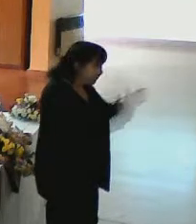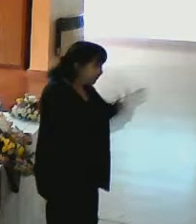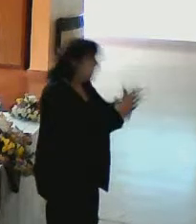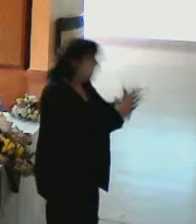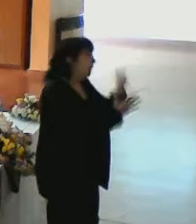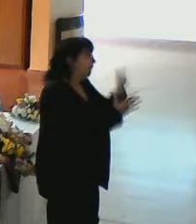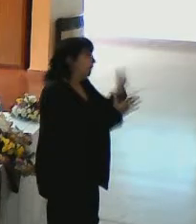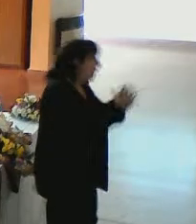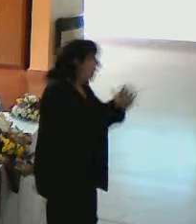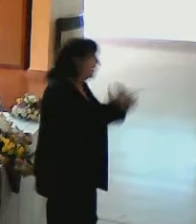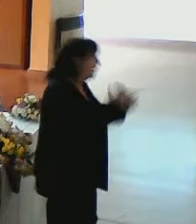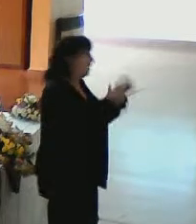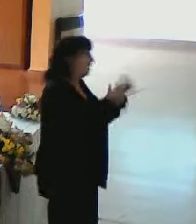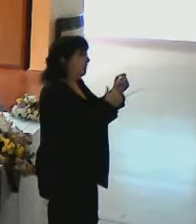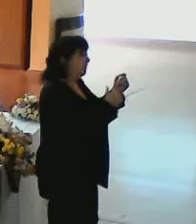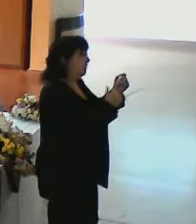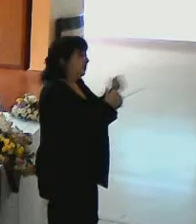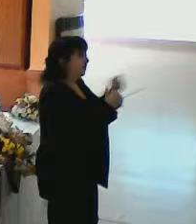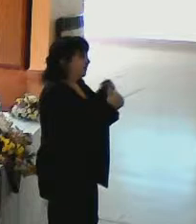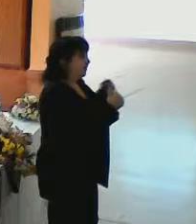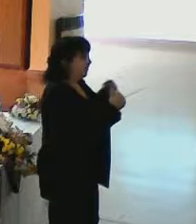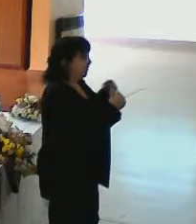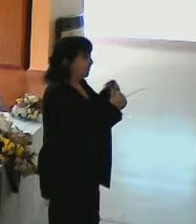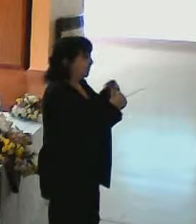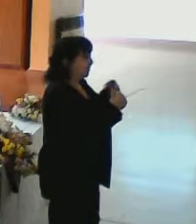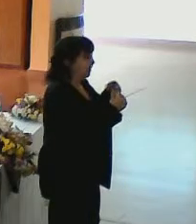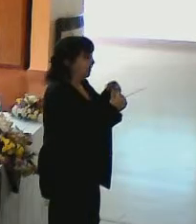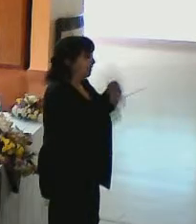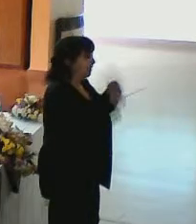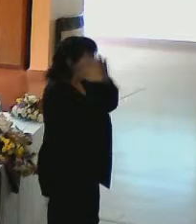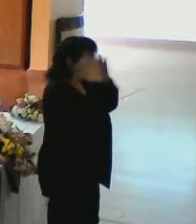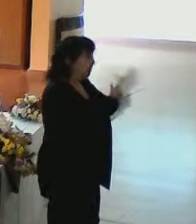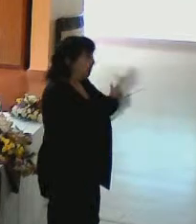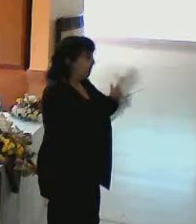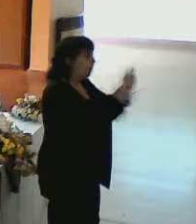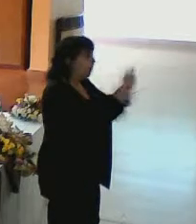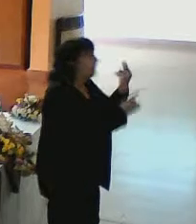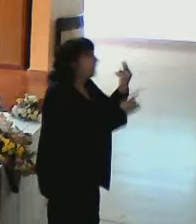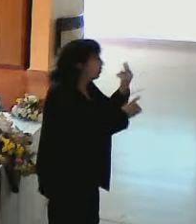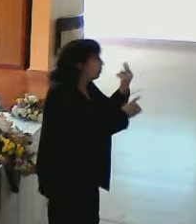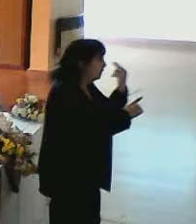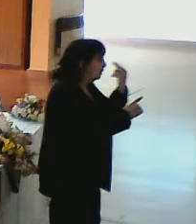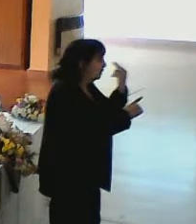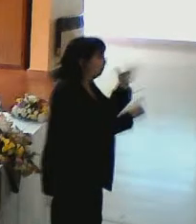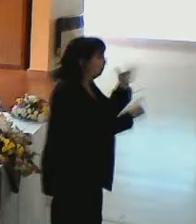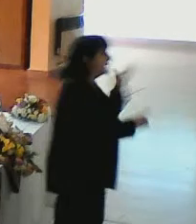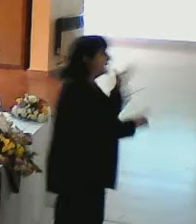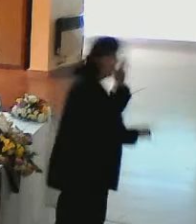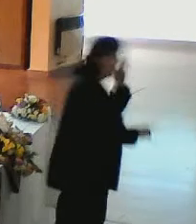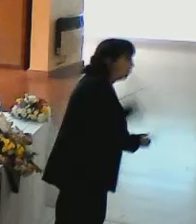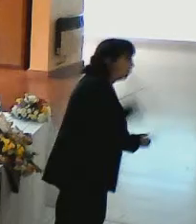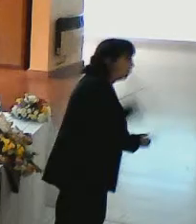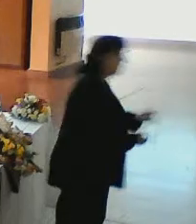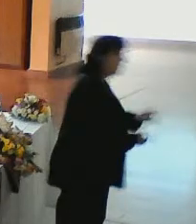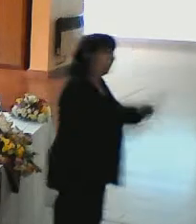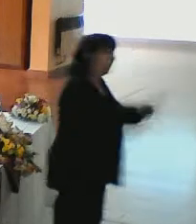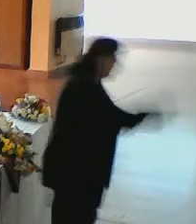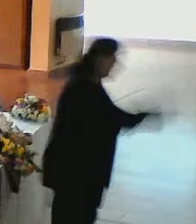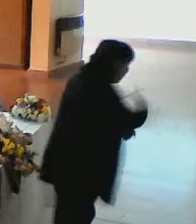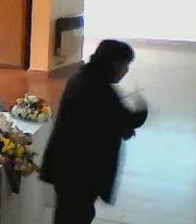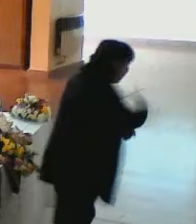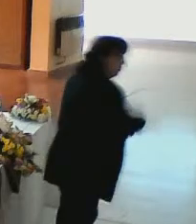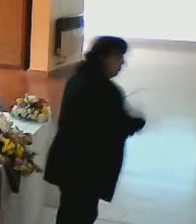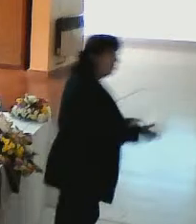por descuido, dificultades para mantener la atención, parece que no escuchan, no siguen instrucciones, no terminan